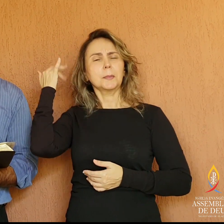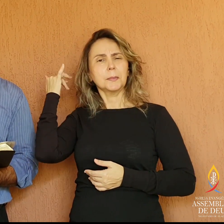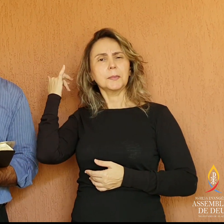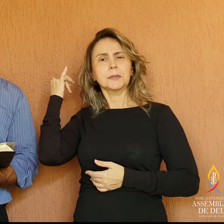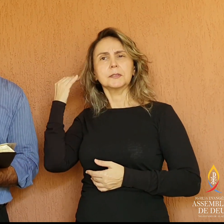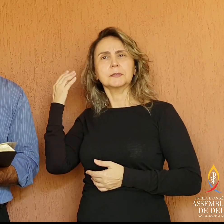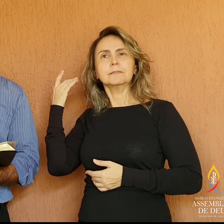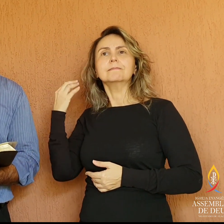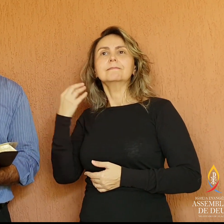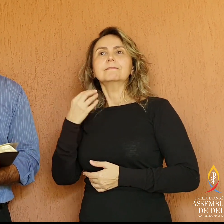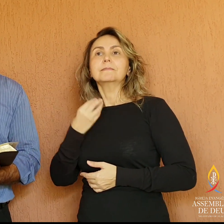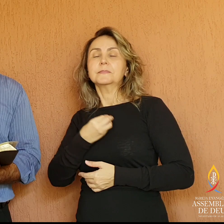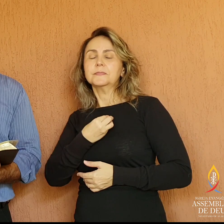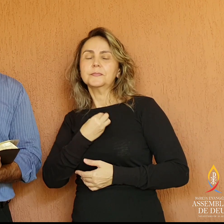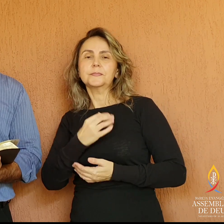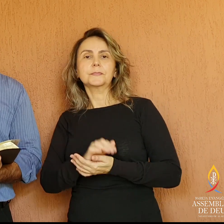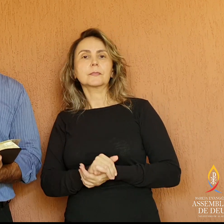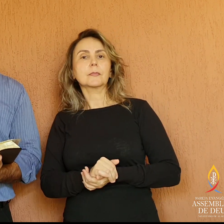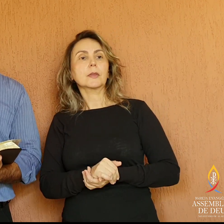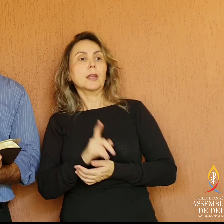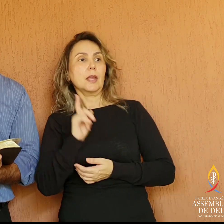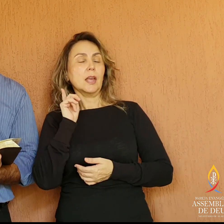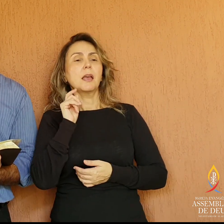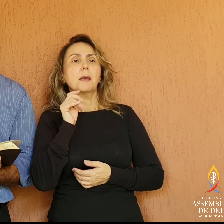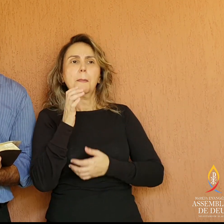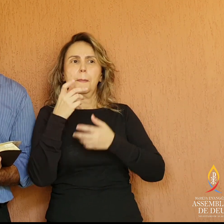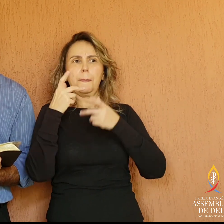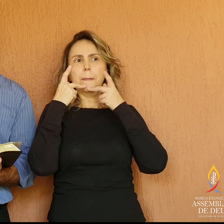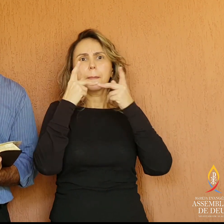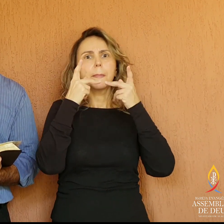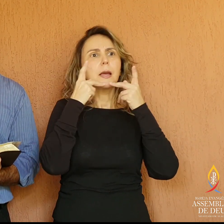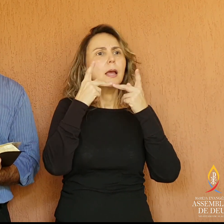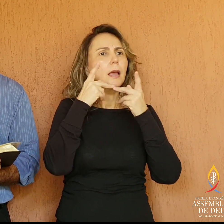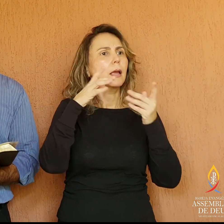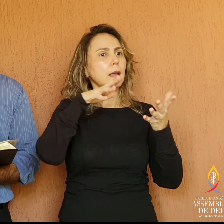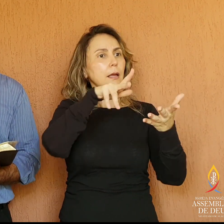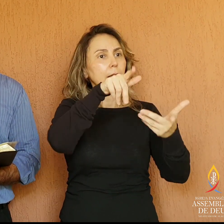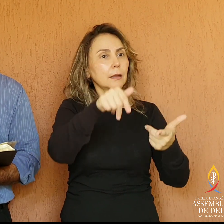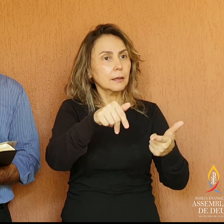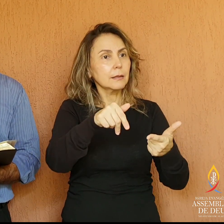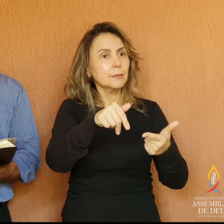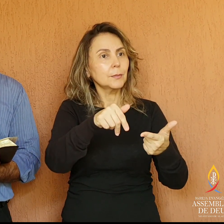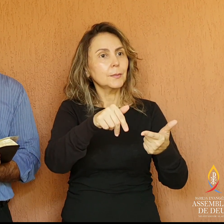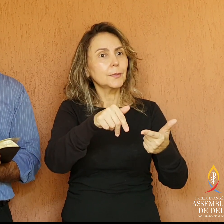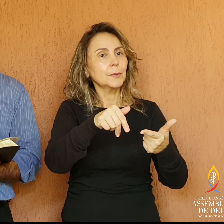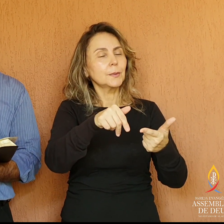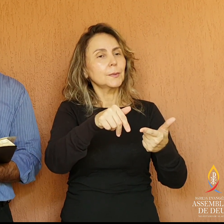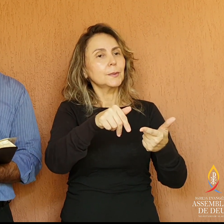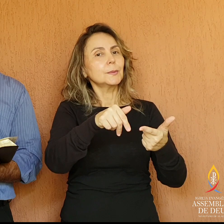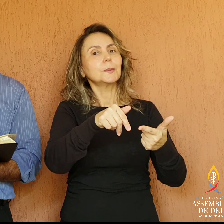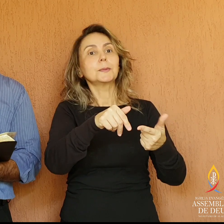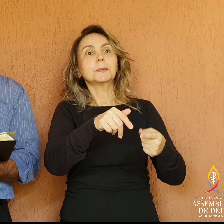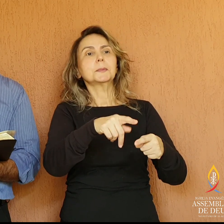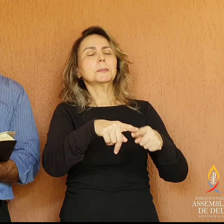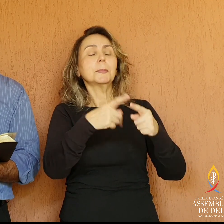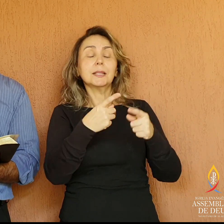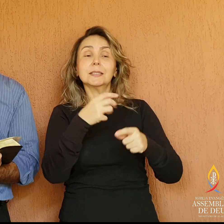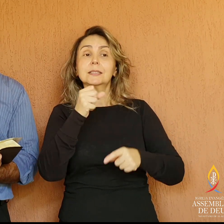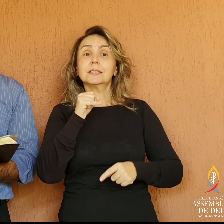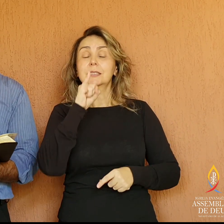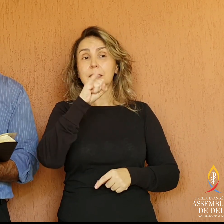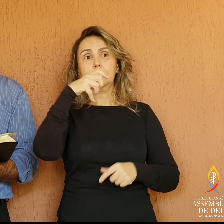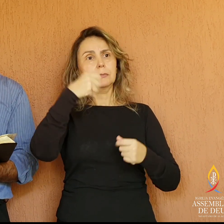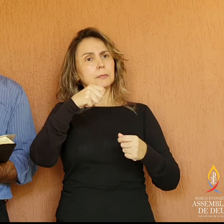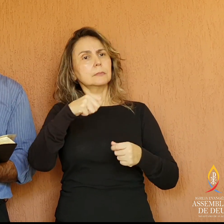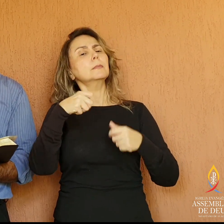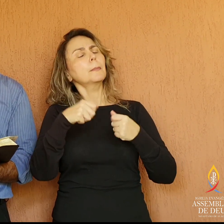pregue ao mundo e, se preciso, se necessário, fale. Ele quis dizer o quê? Então, a sua vida,